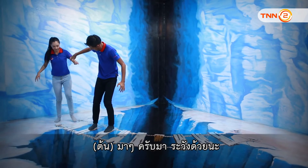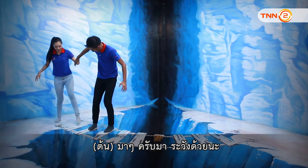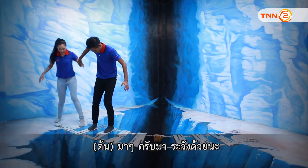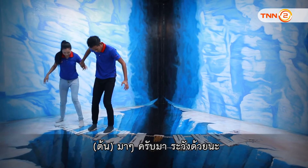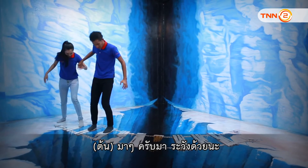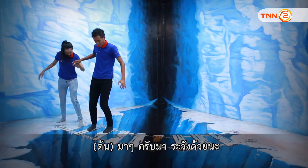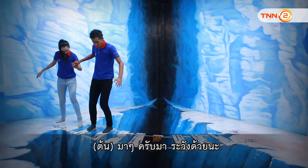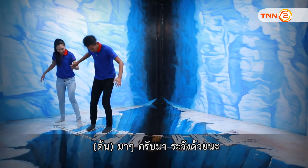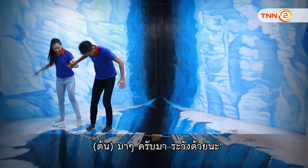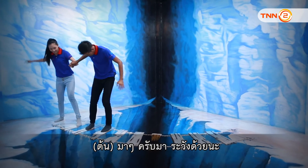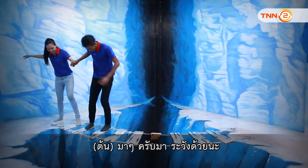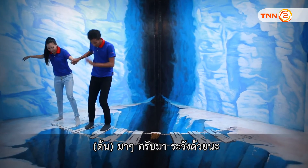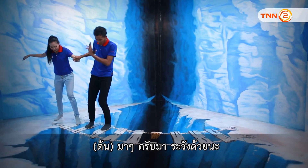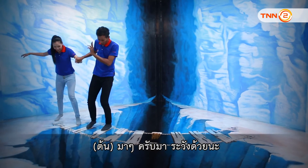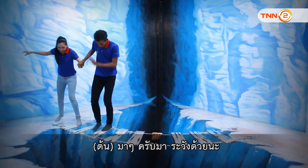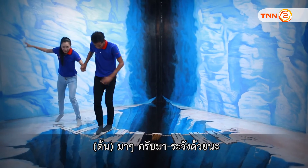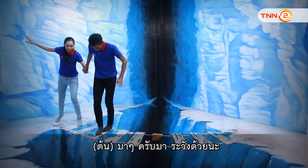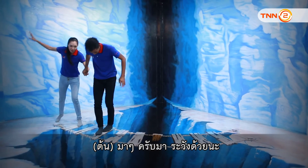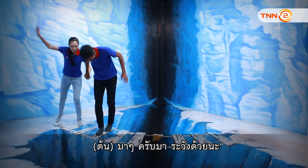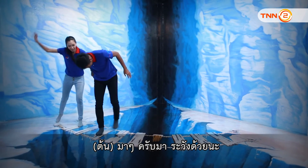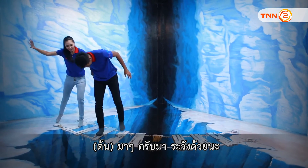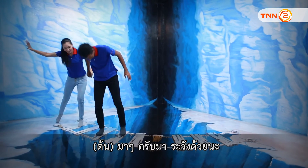มามาครับมาระวังด้วยนะ